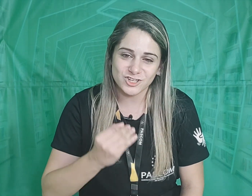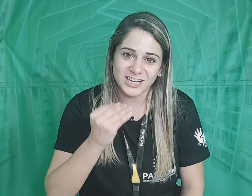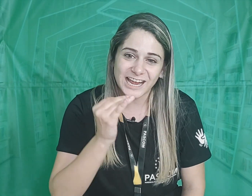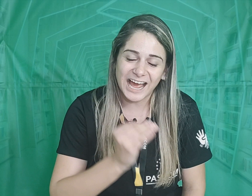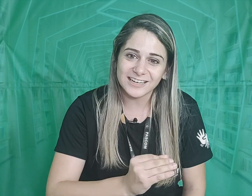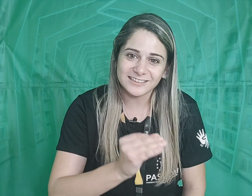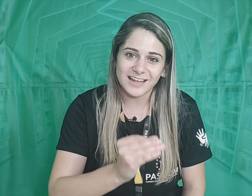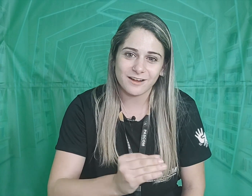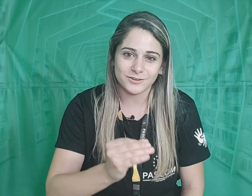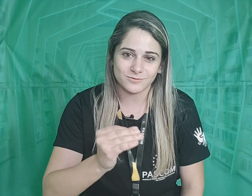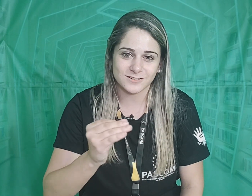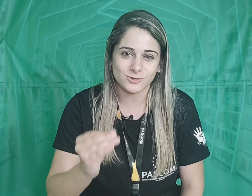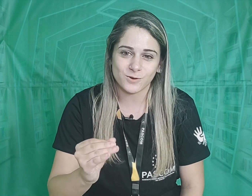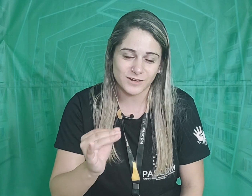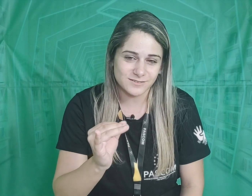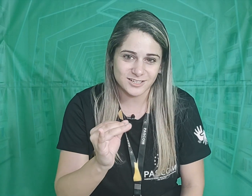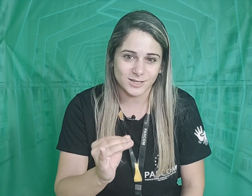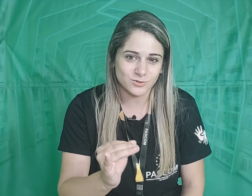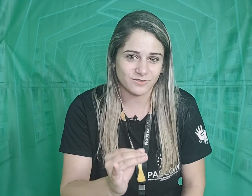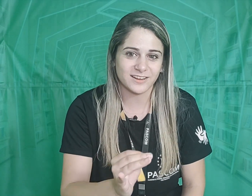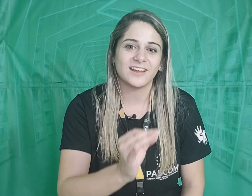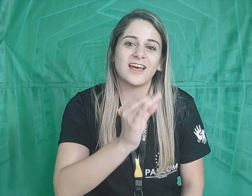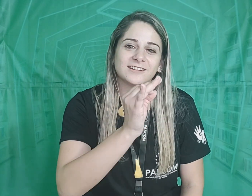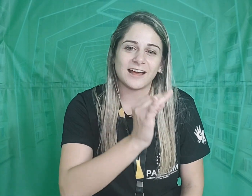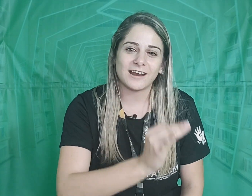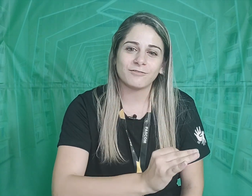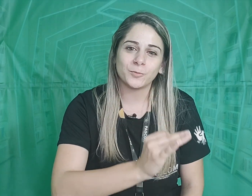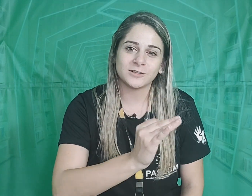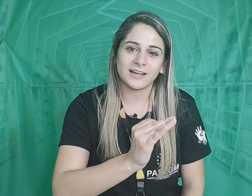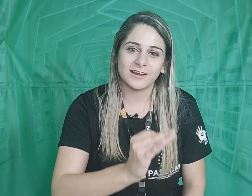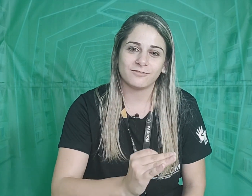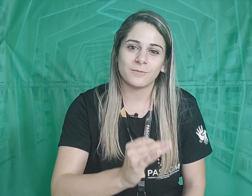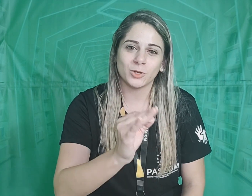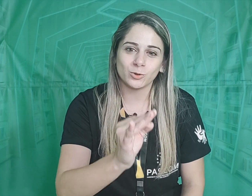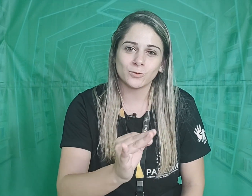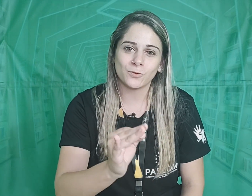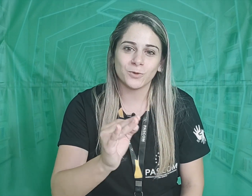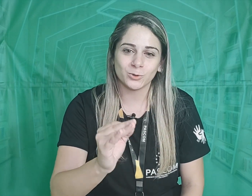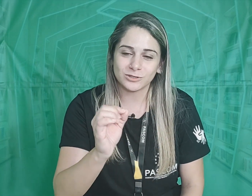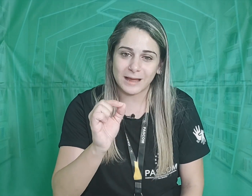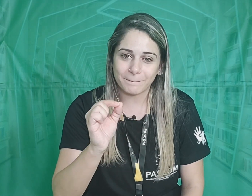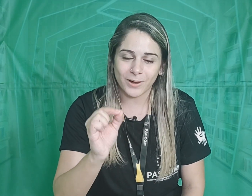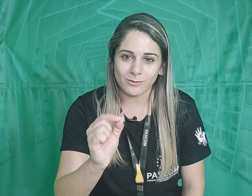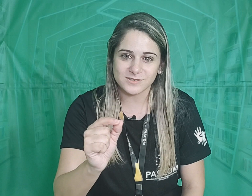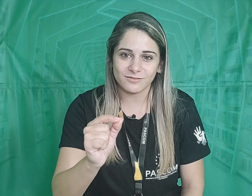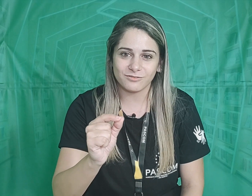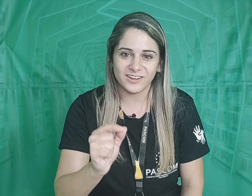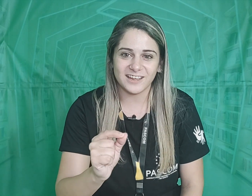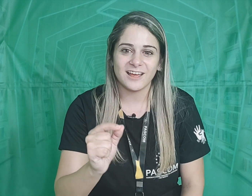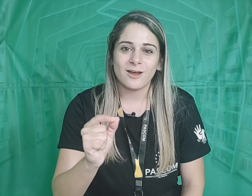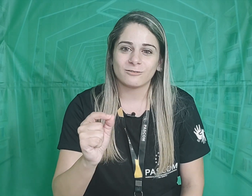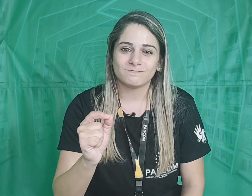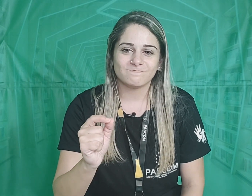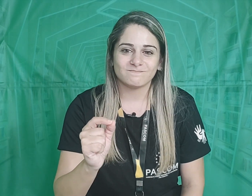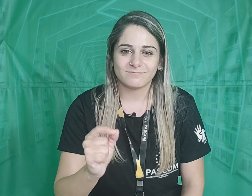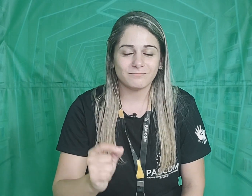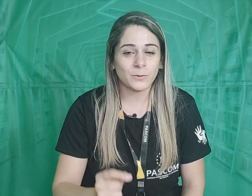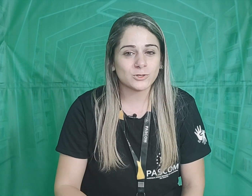corrigir cada tarefa de vocês, porque eu faço questão de ver tarefa por tarefa, minuto por minuto, dar pausa, ver, me